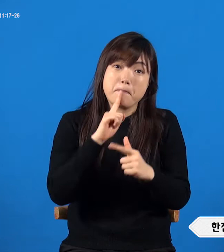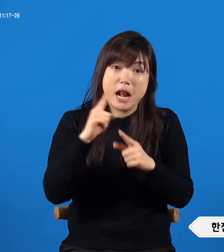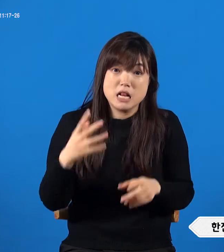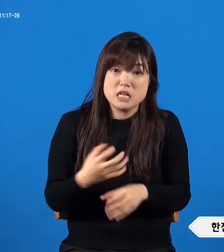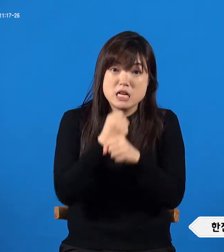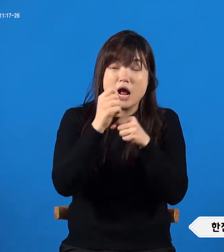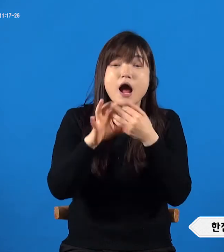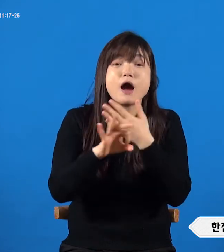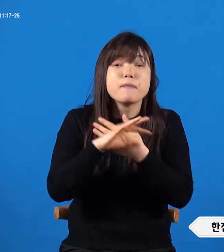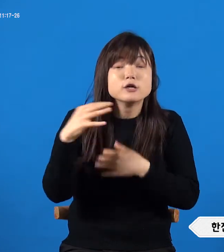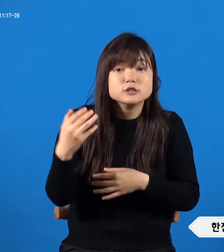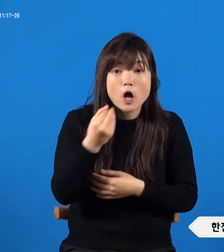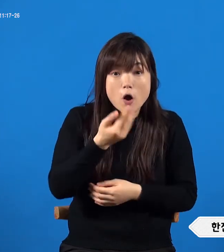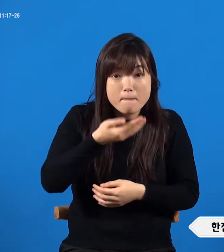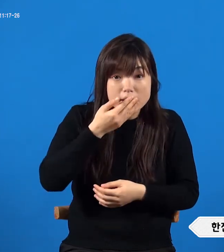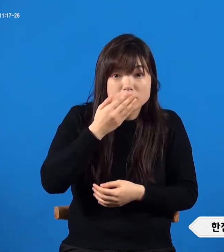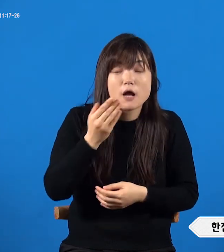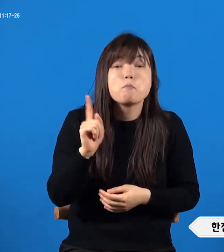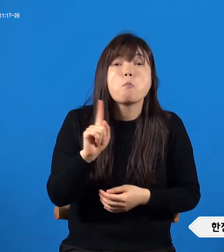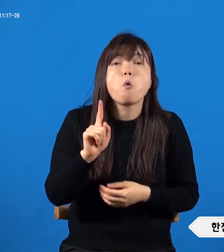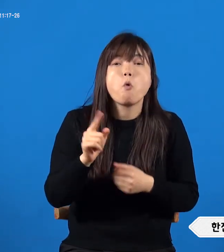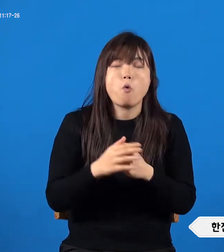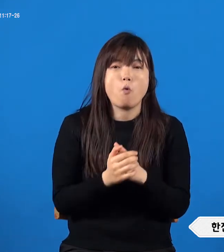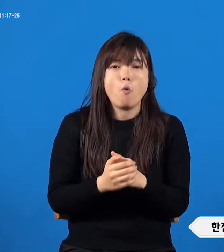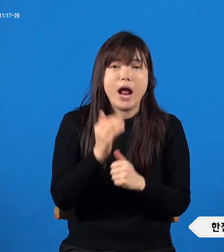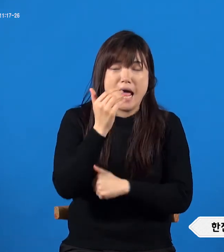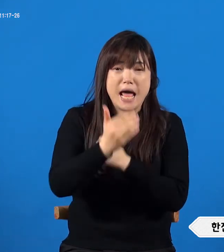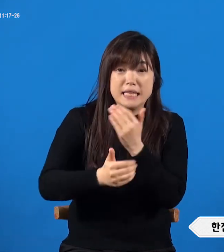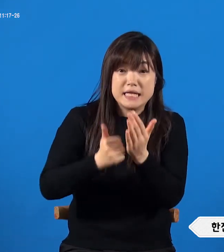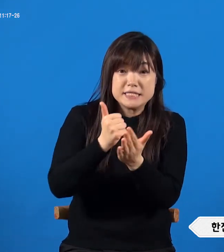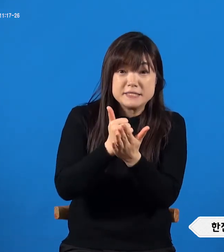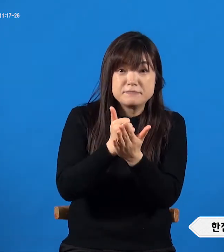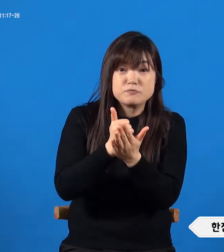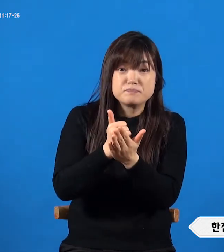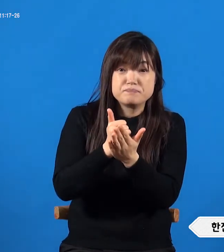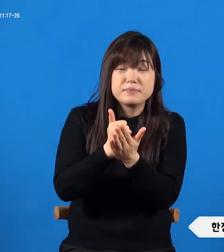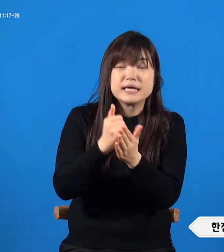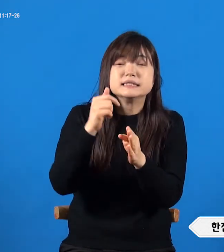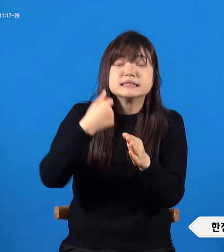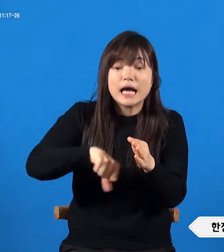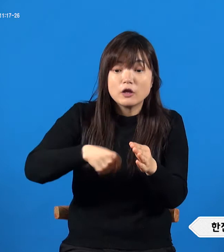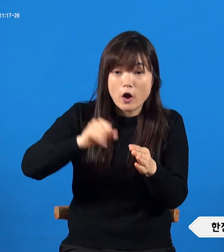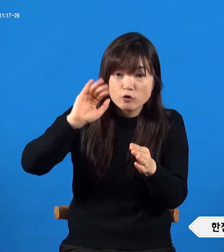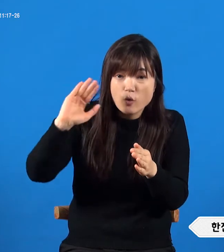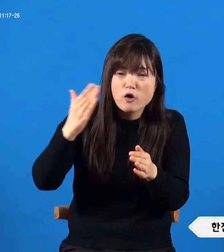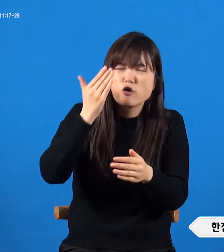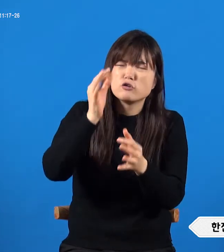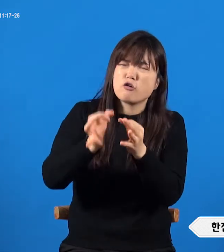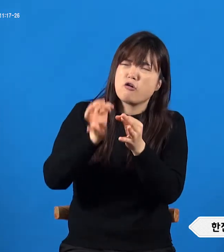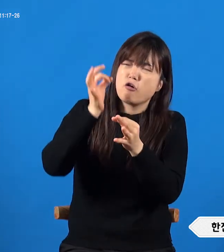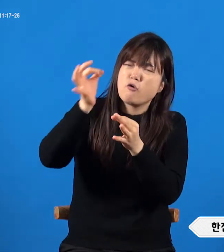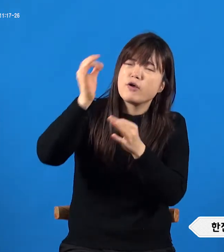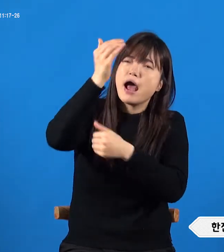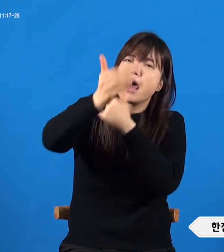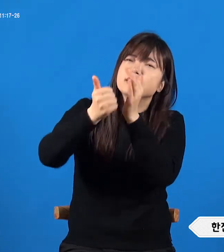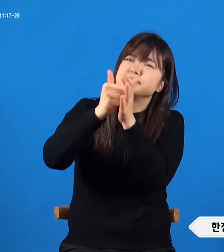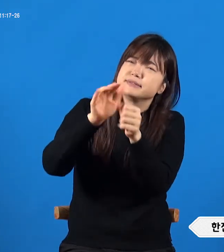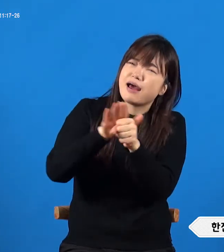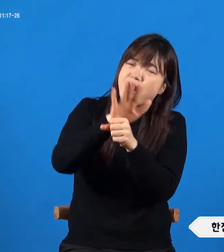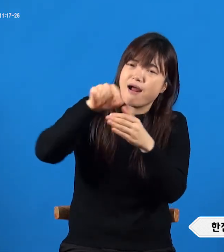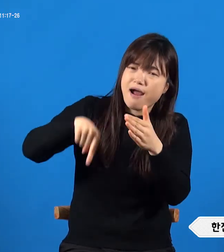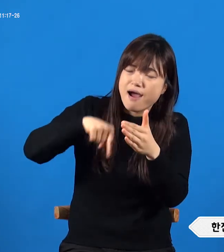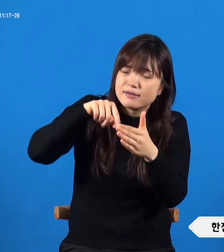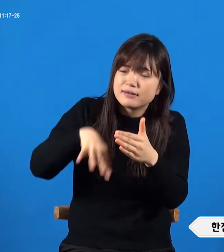한마디로 요약하면 성만찬은 우리가 하나님의 자녀가 되어서 영원히 하나님의 사랑